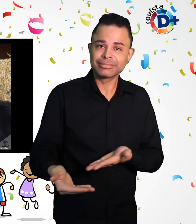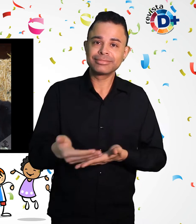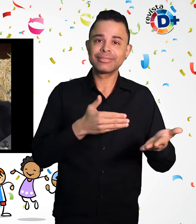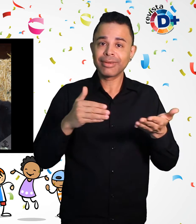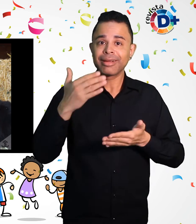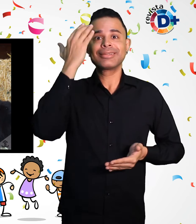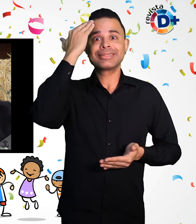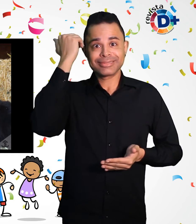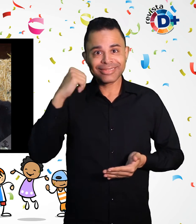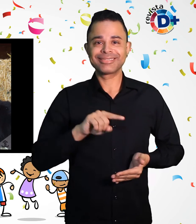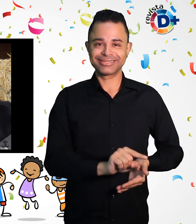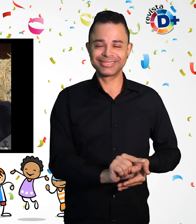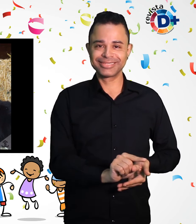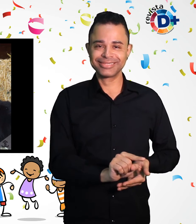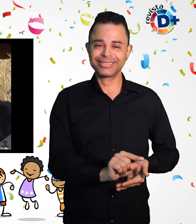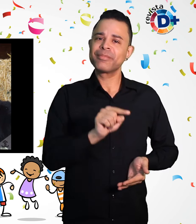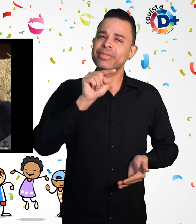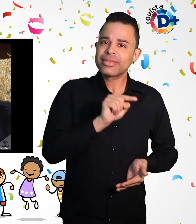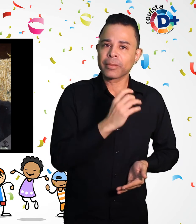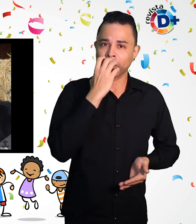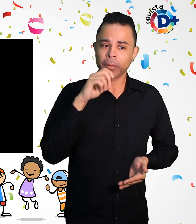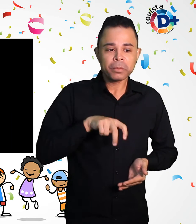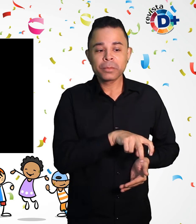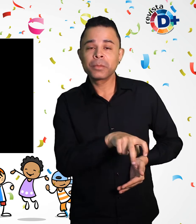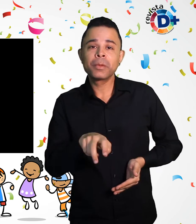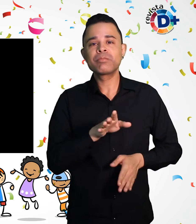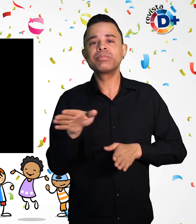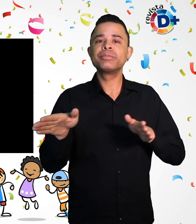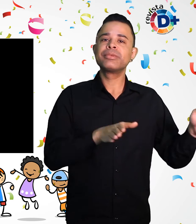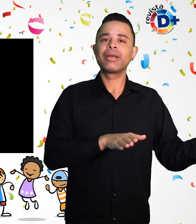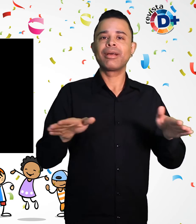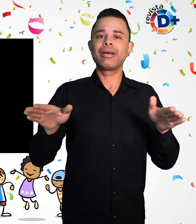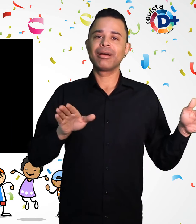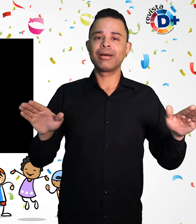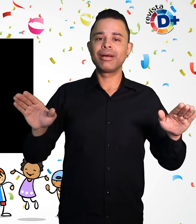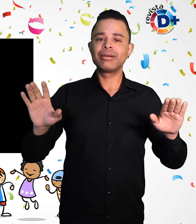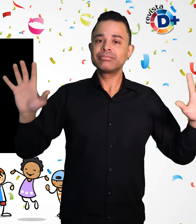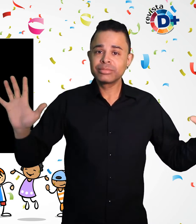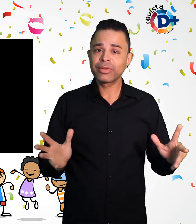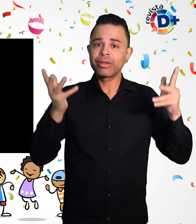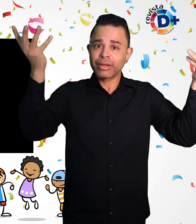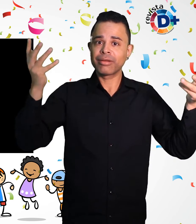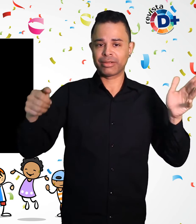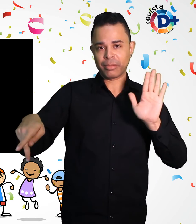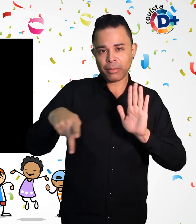desde então ele é presença constante em ações sociais promovidas pela empresa e